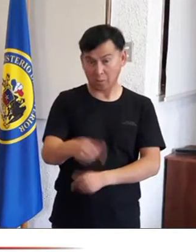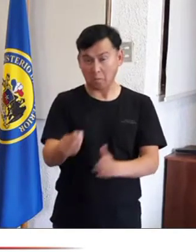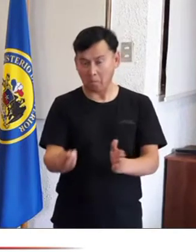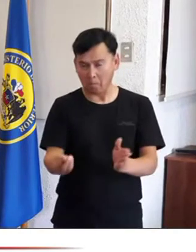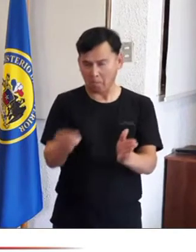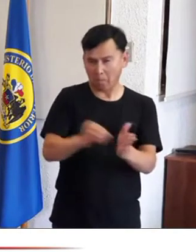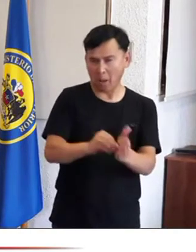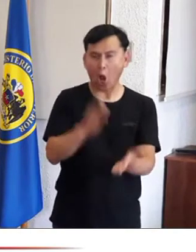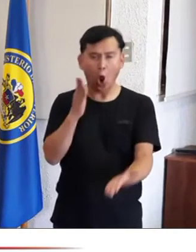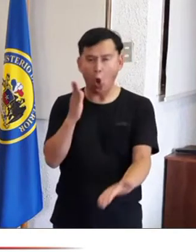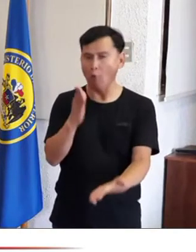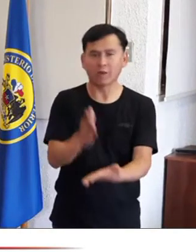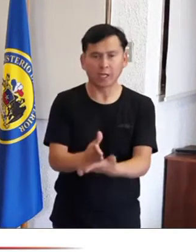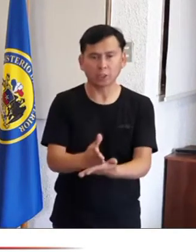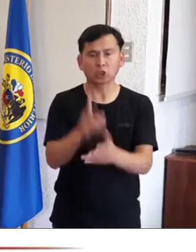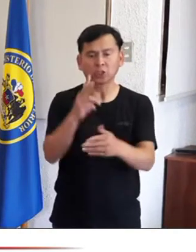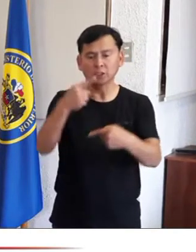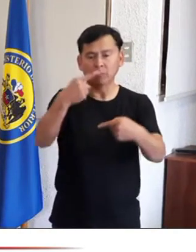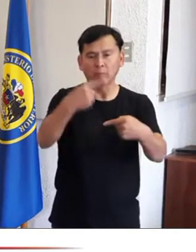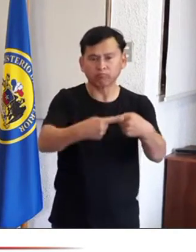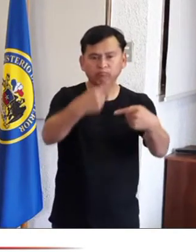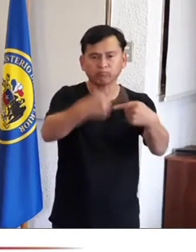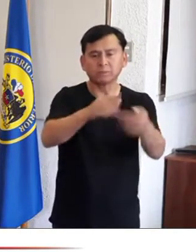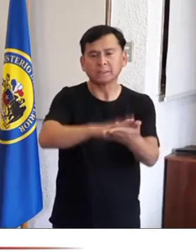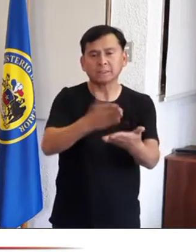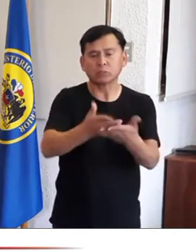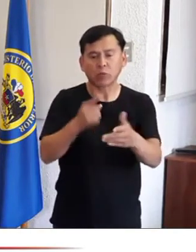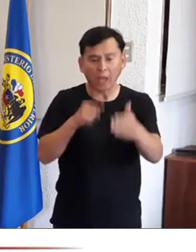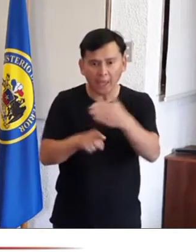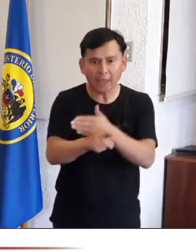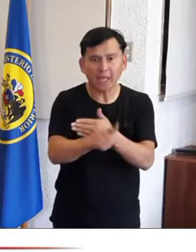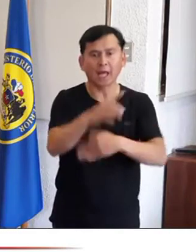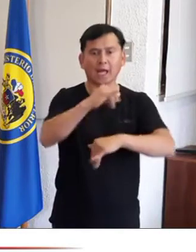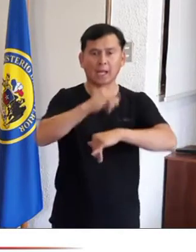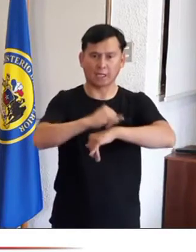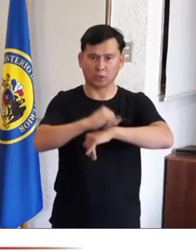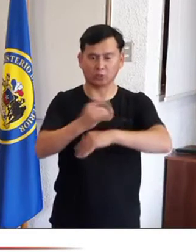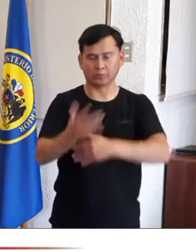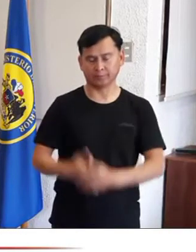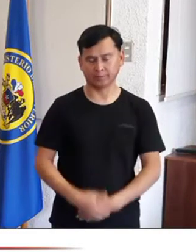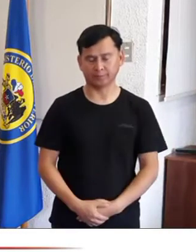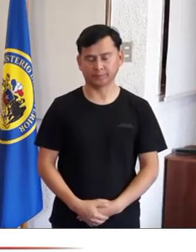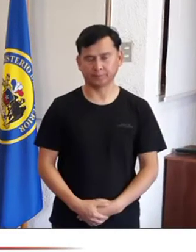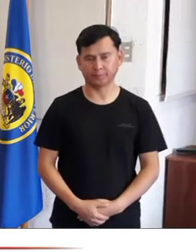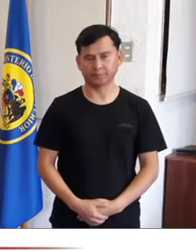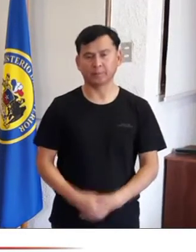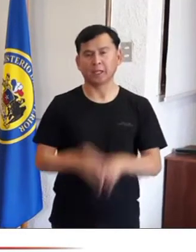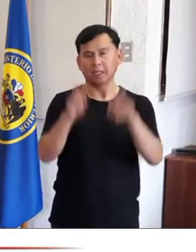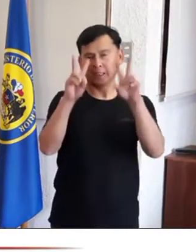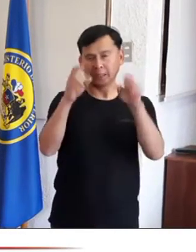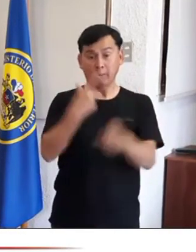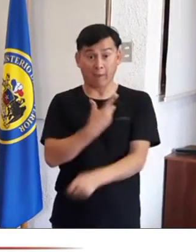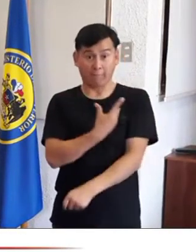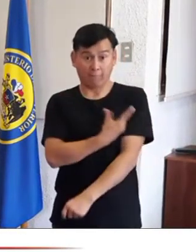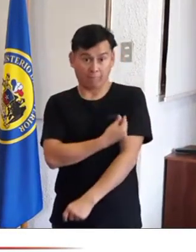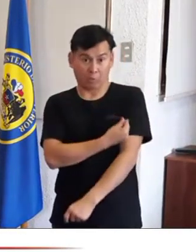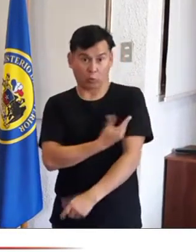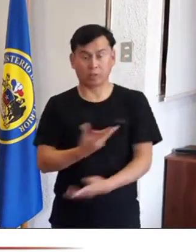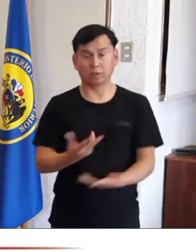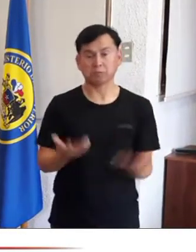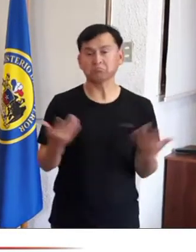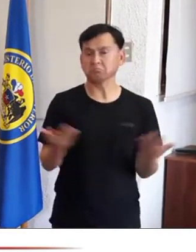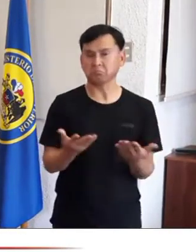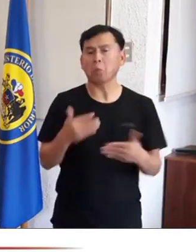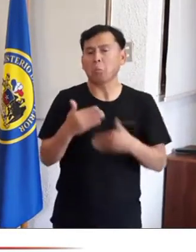más obligatoria todas las barreras que tienen que ver con las entradas a nuestra región. Respecto del estado de vacunación,